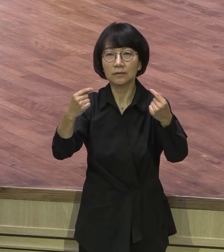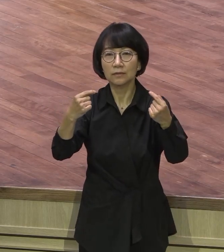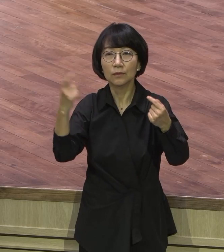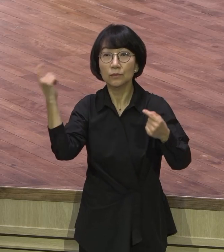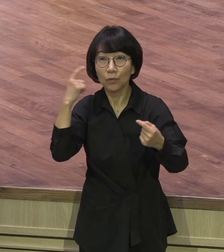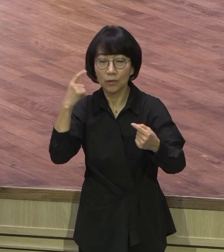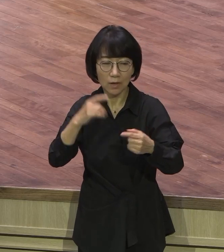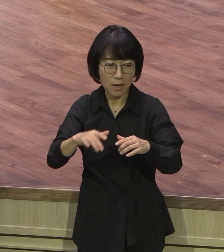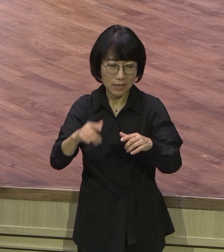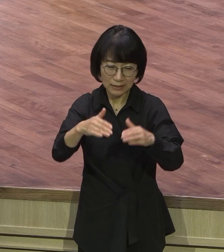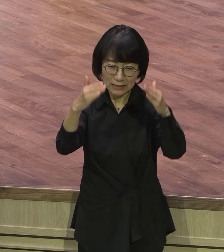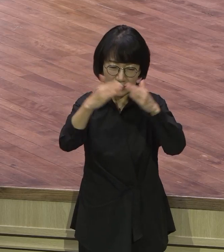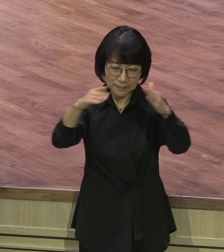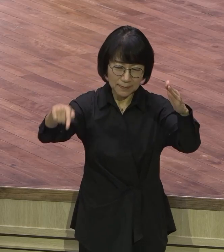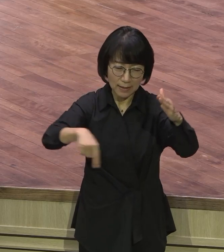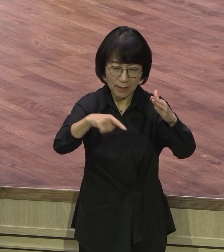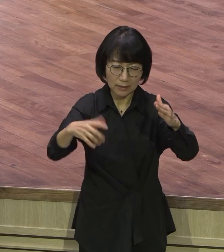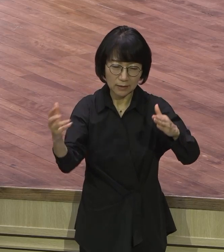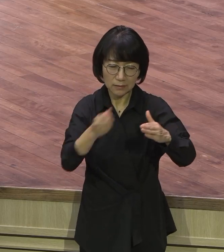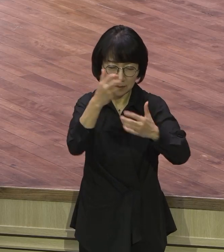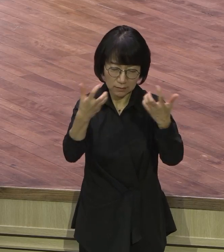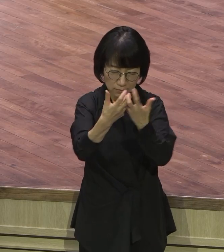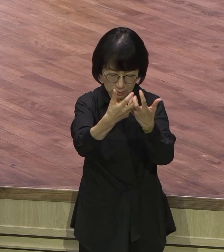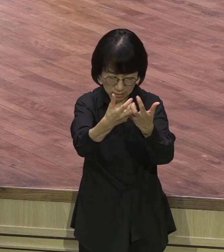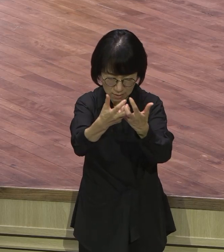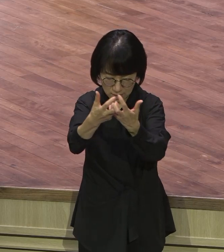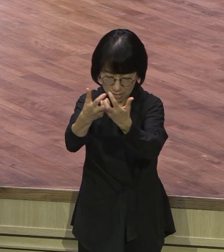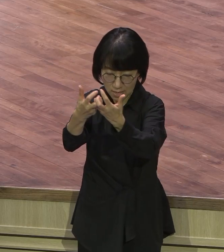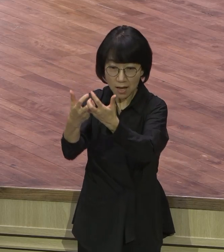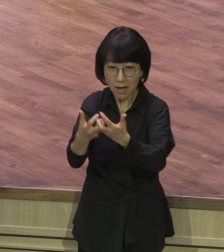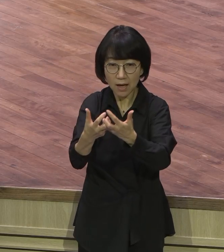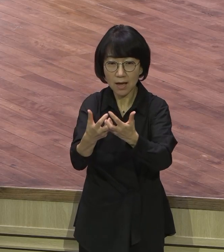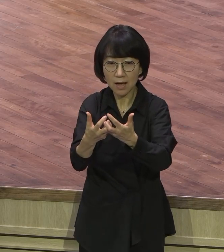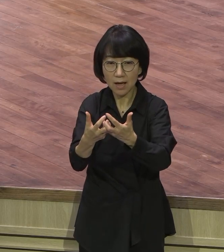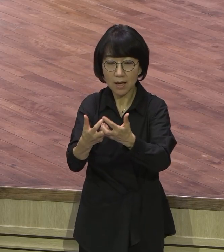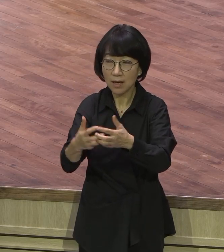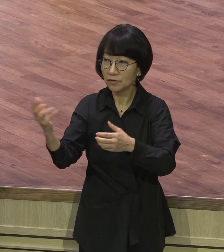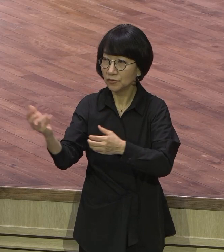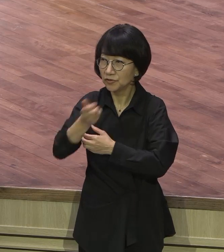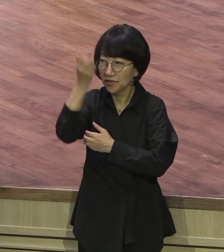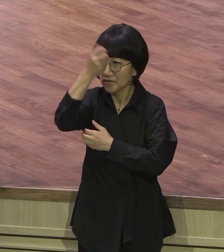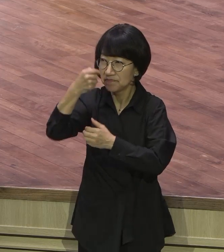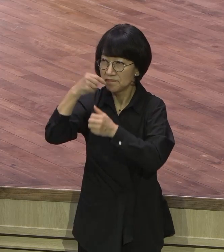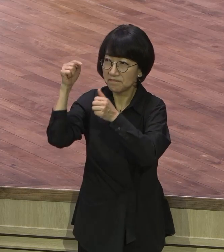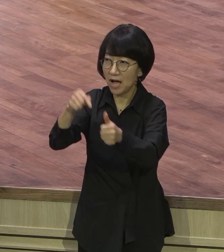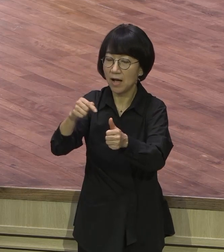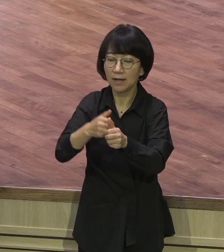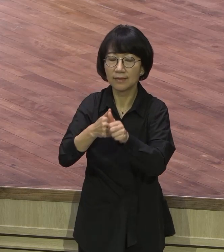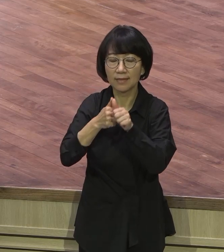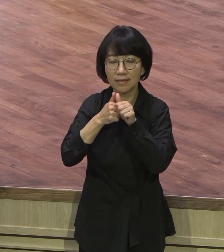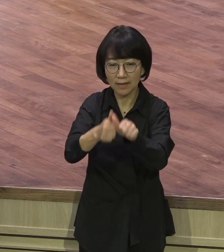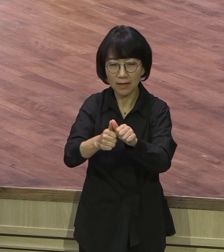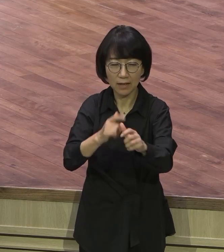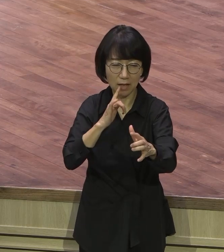성령 충만을 받고 성령이 말하기 할 수 없다라 다른 방어로 말하기를 시작하니라